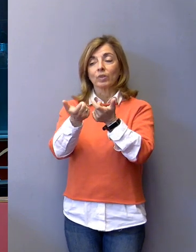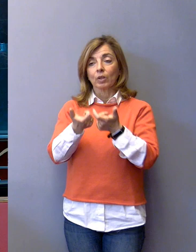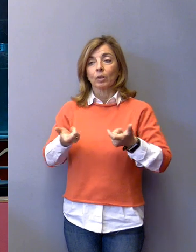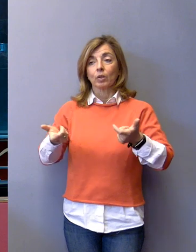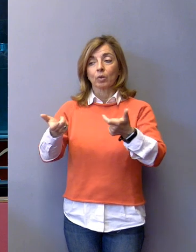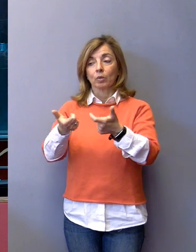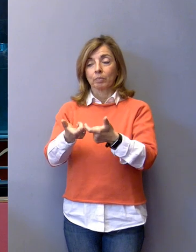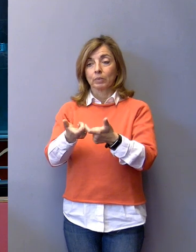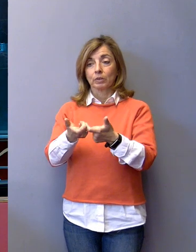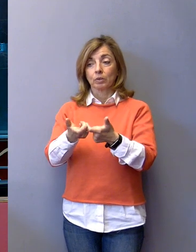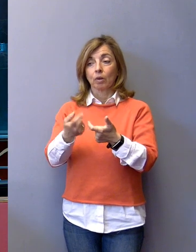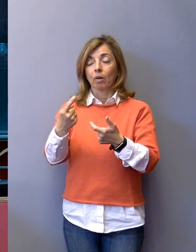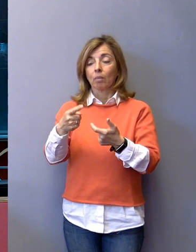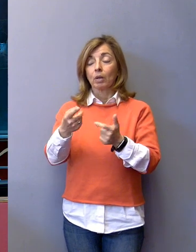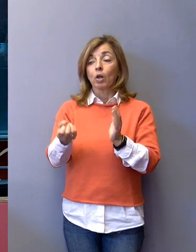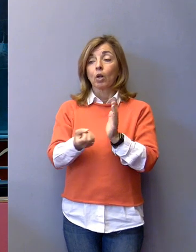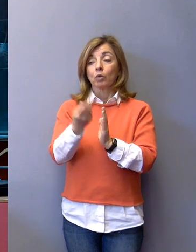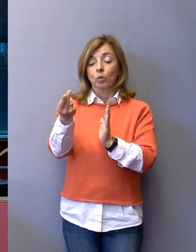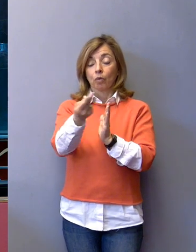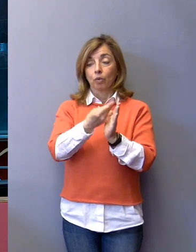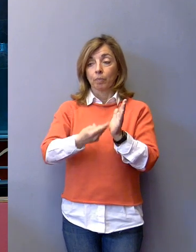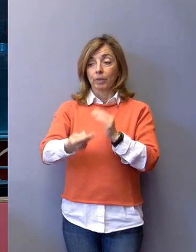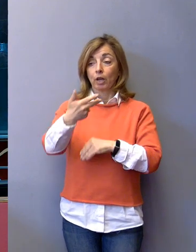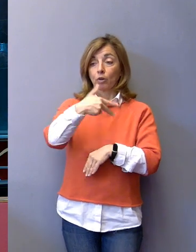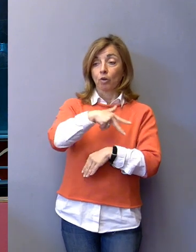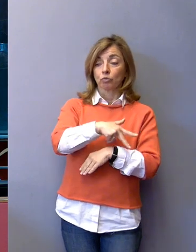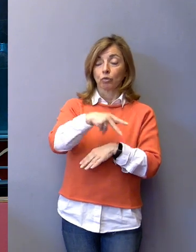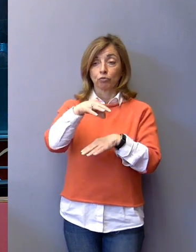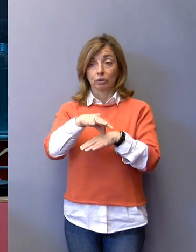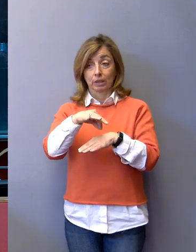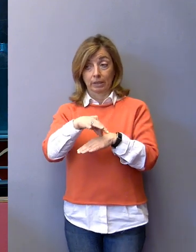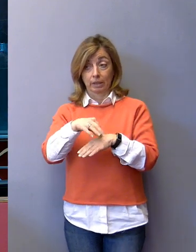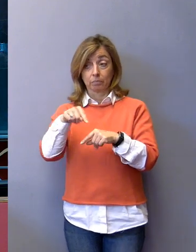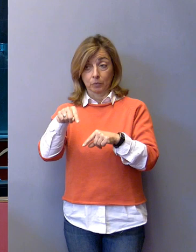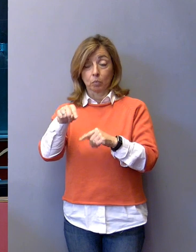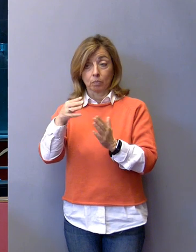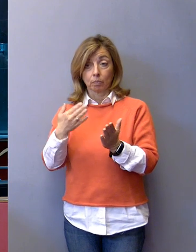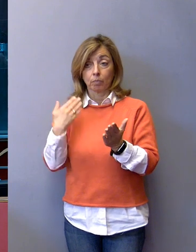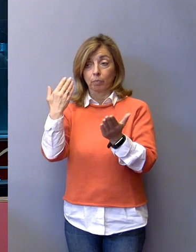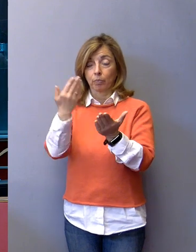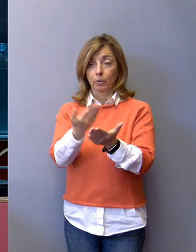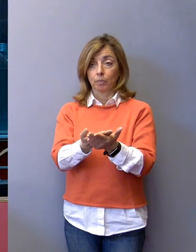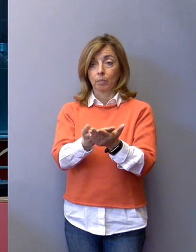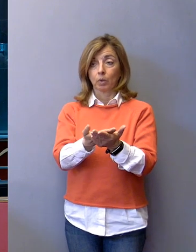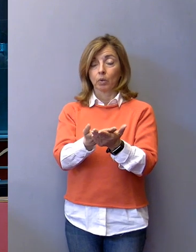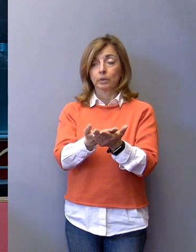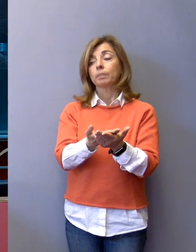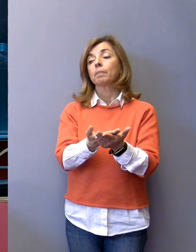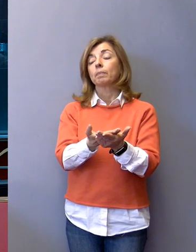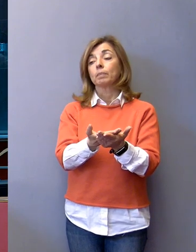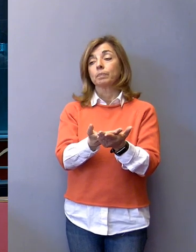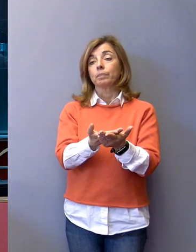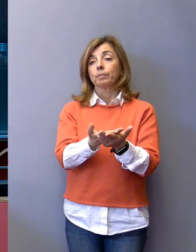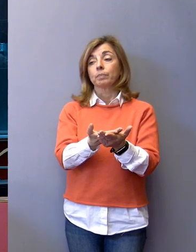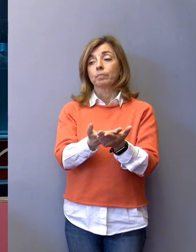socio e spiano socio sanitario Questa è stata la proposta anche da parte dei diciamo